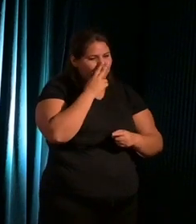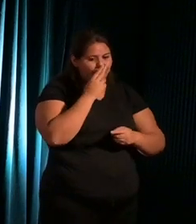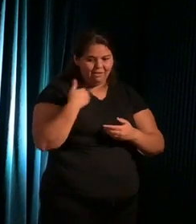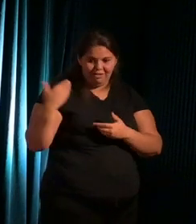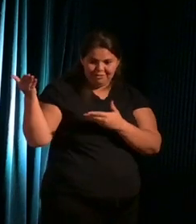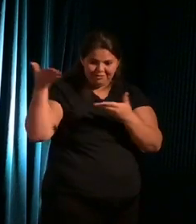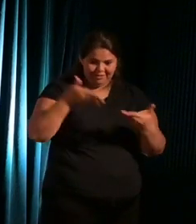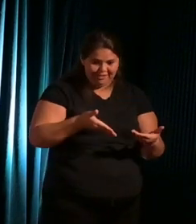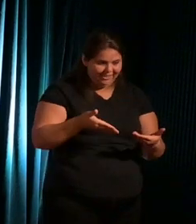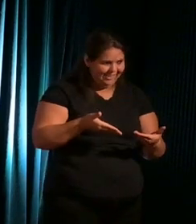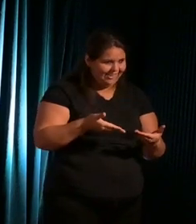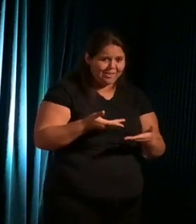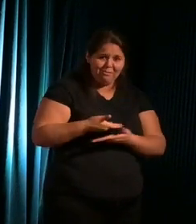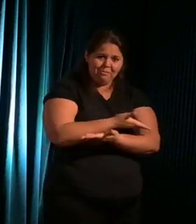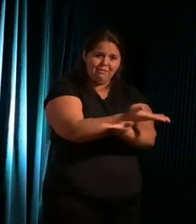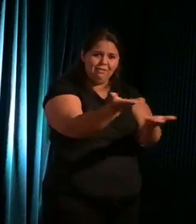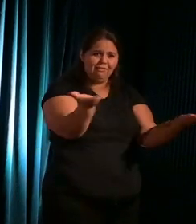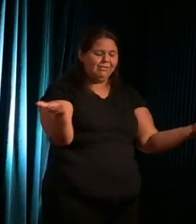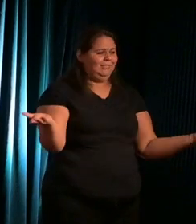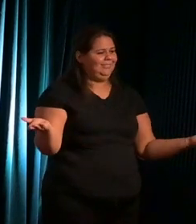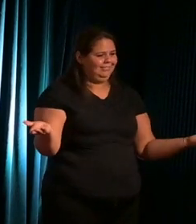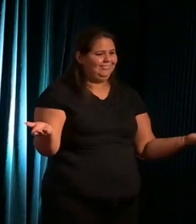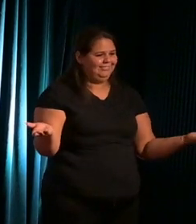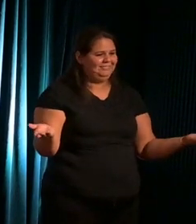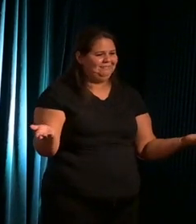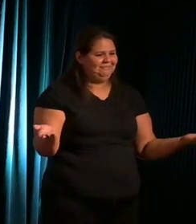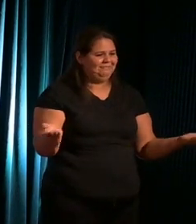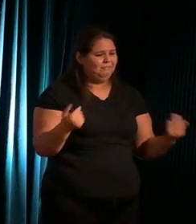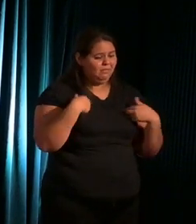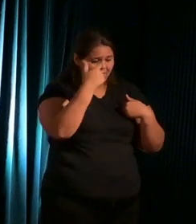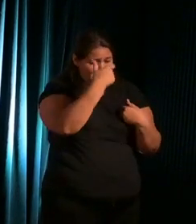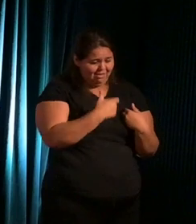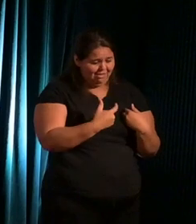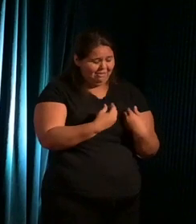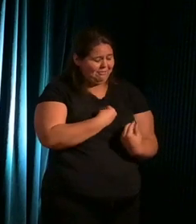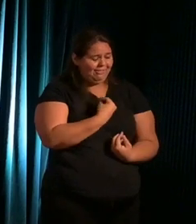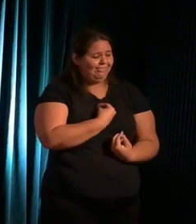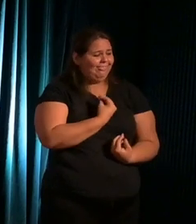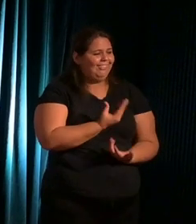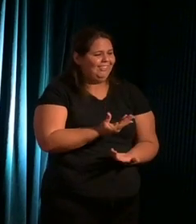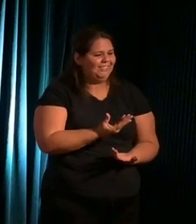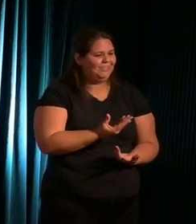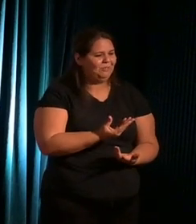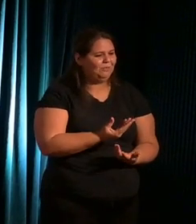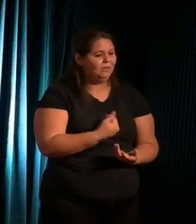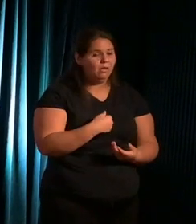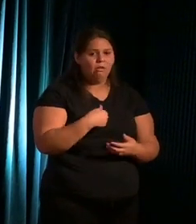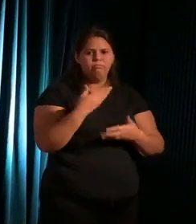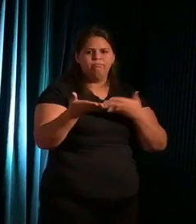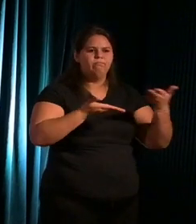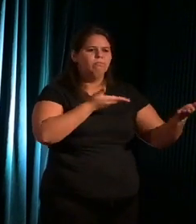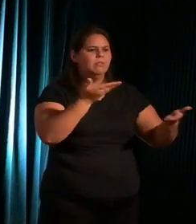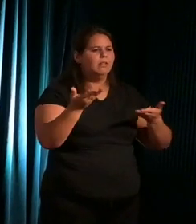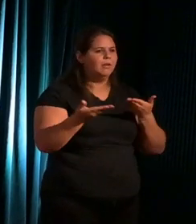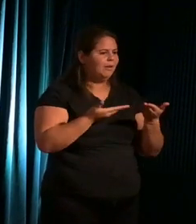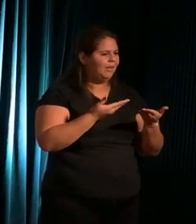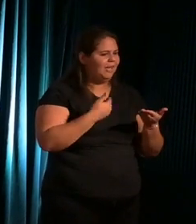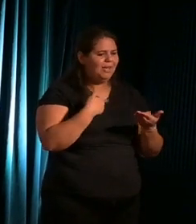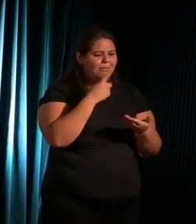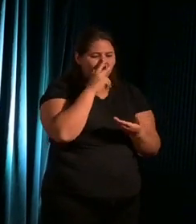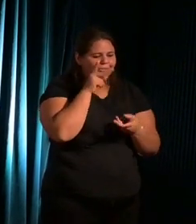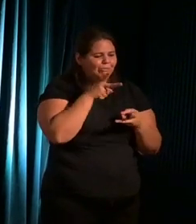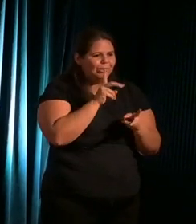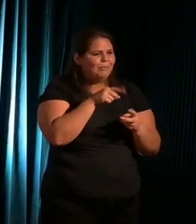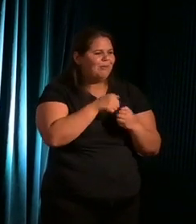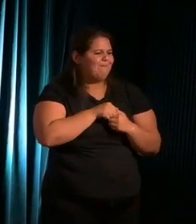aqui para vocês, cara. É assim que eu sou, da forma, quando vou falar em público. Não tem outra